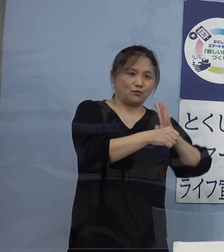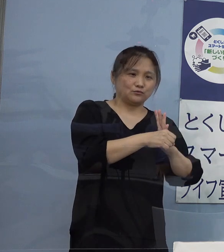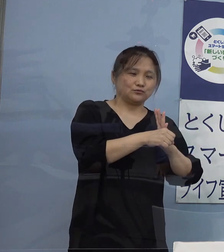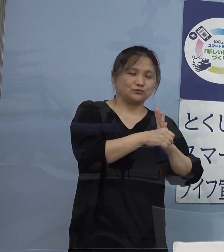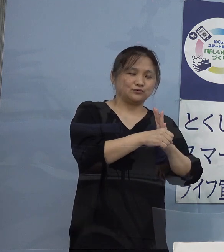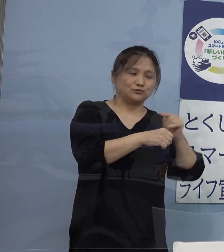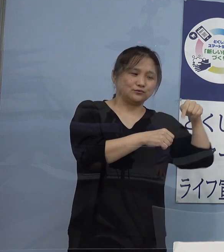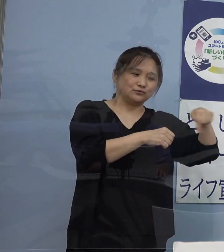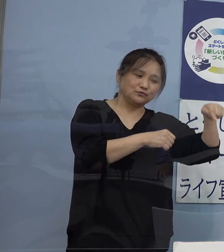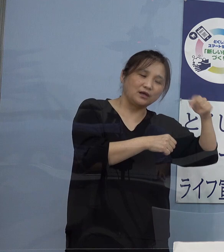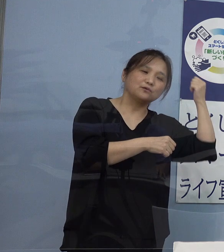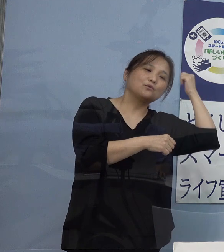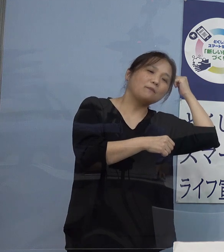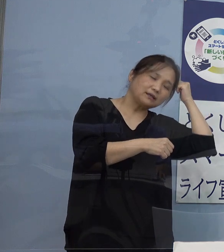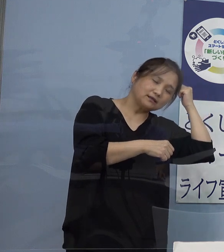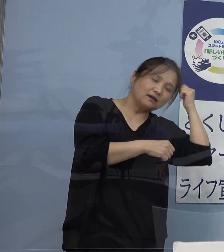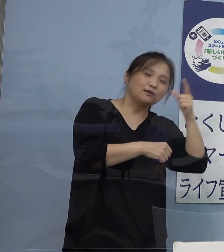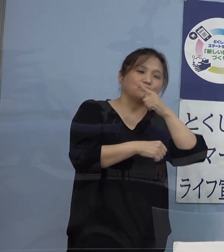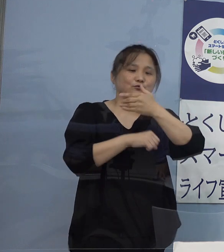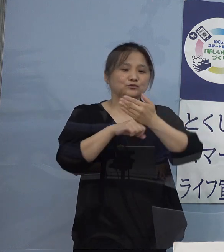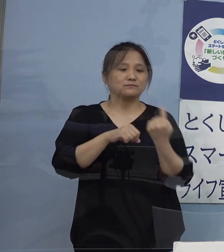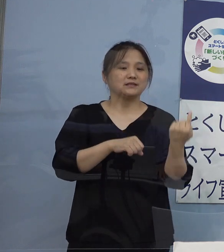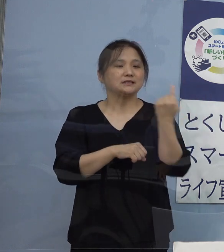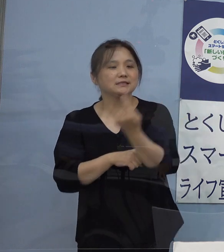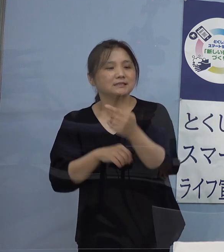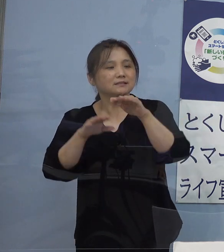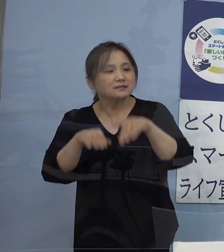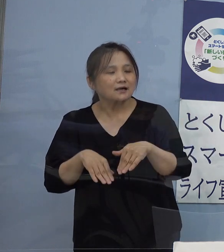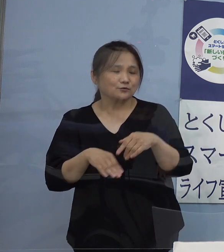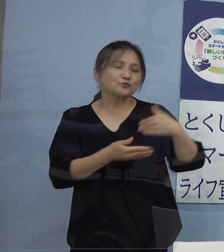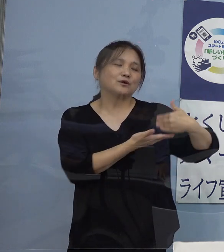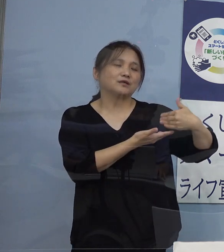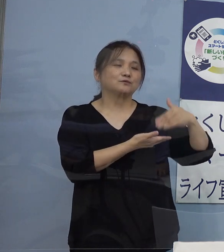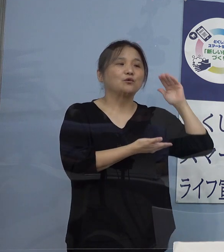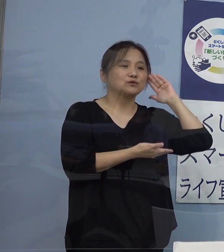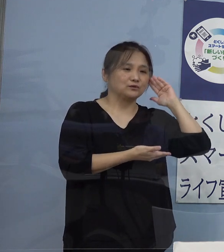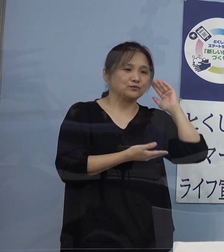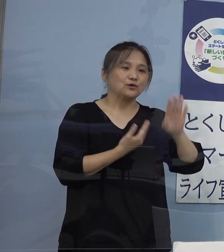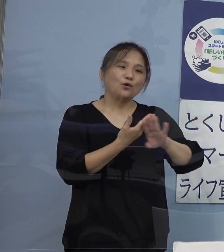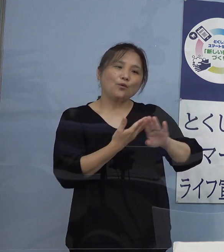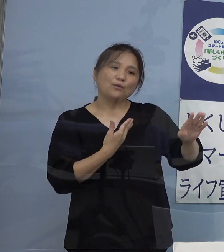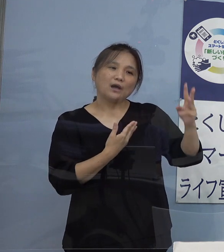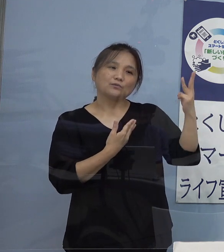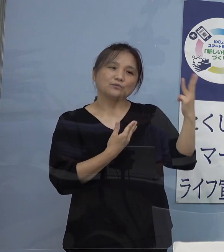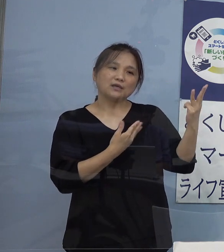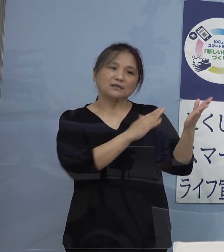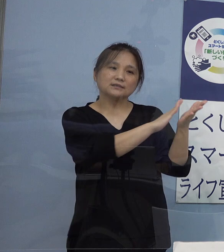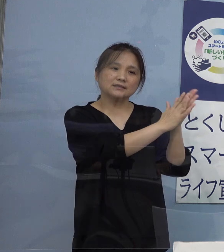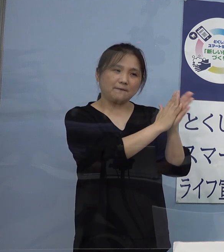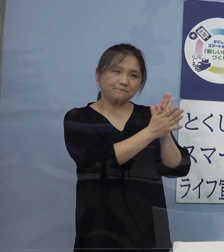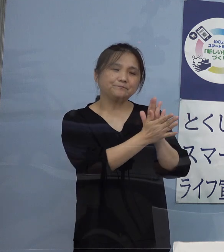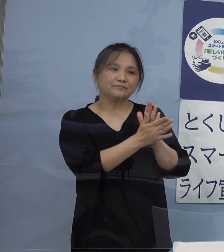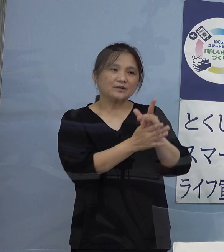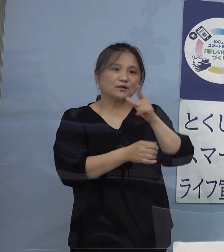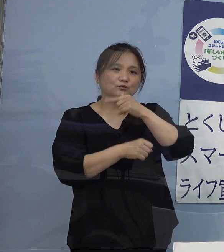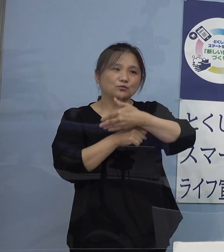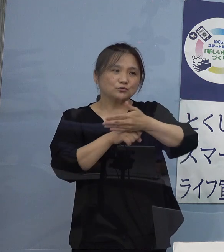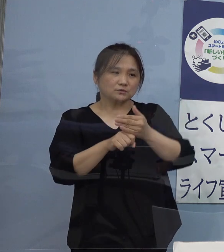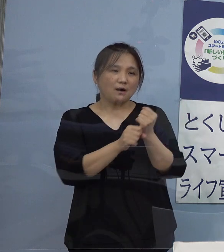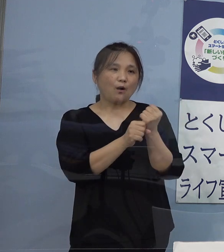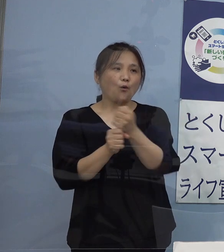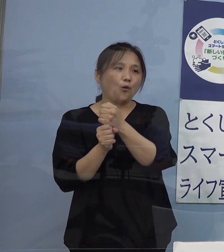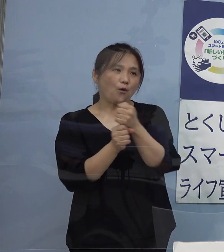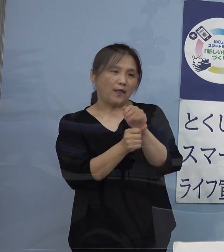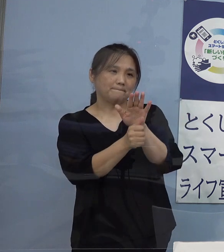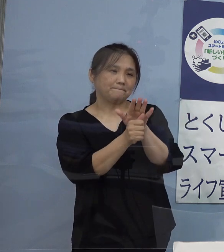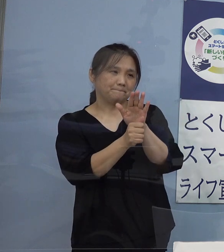を旅行したと、まあ、こうしたお話もお聞きをしておりますので、やはり他の3県と違って徳島の場合には徳島応援割、